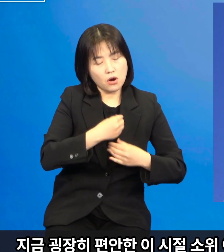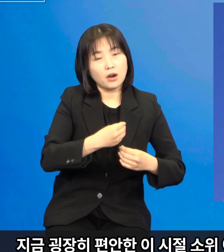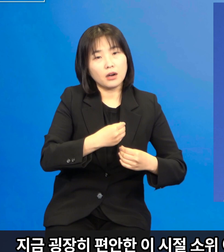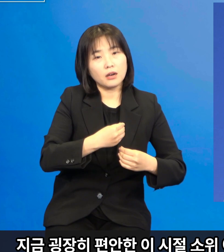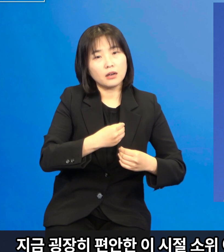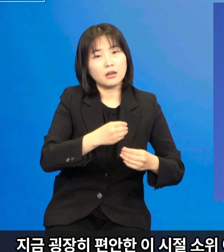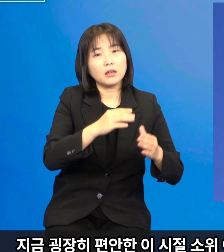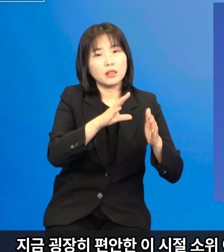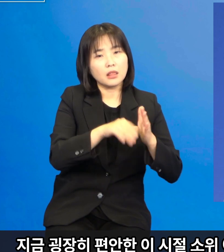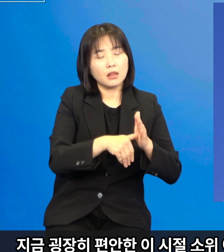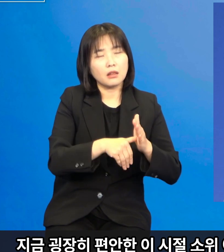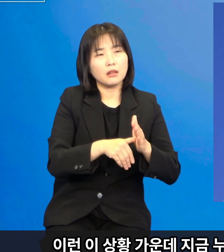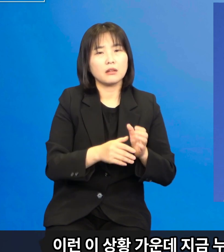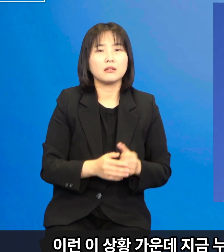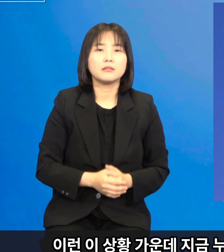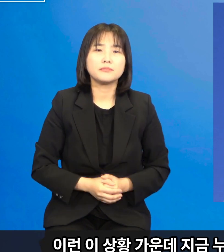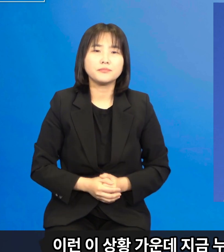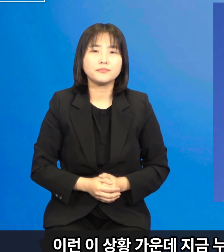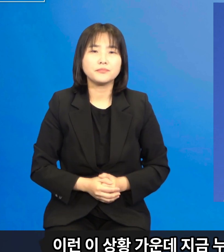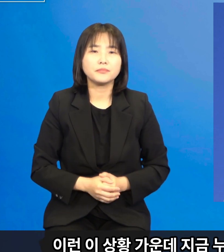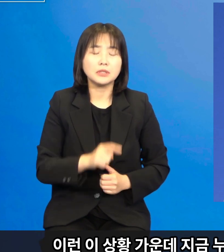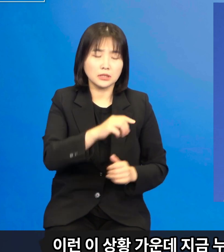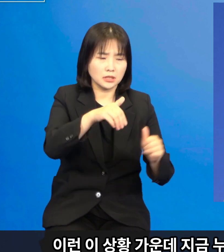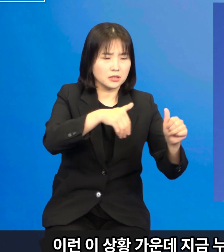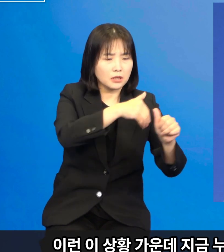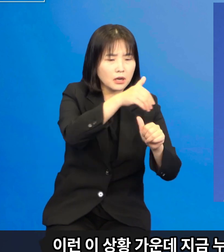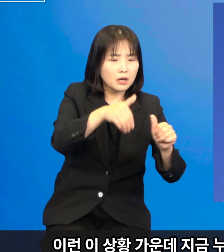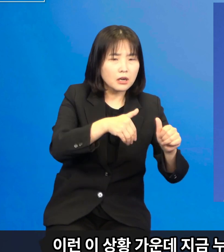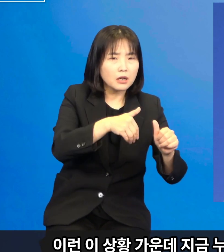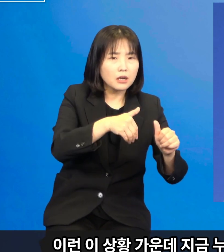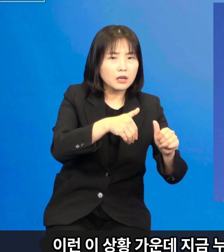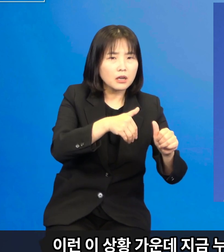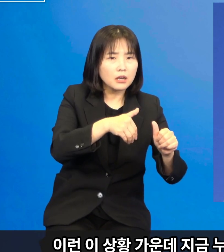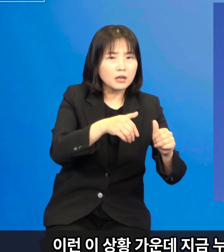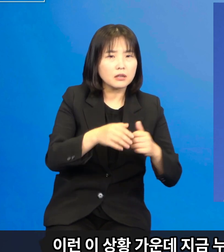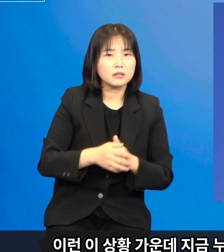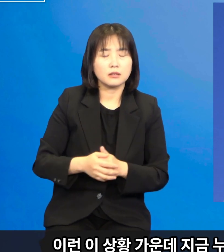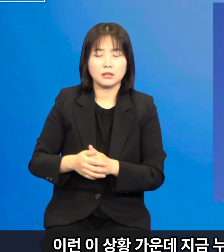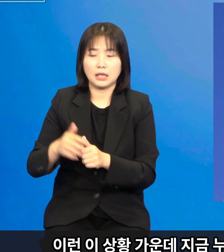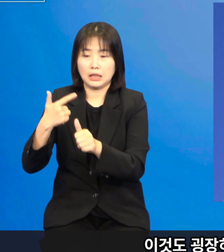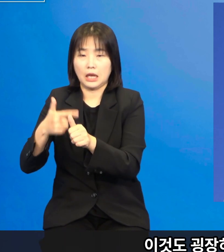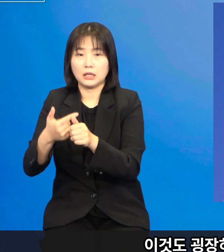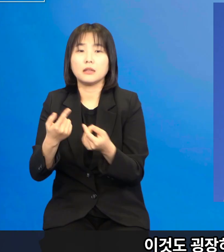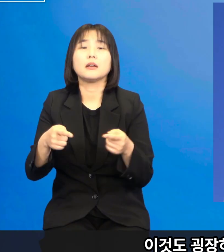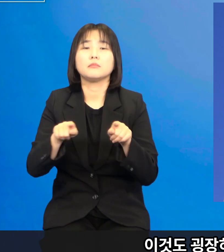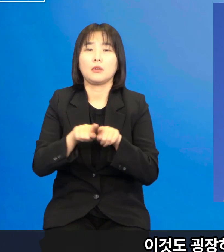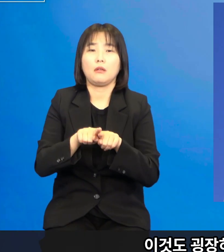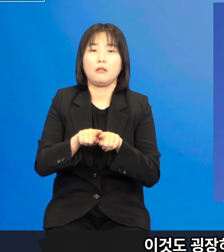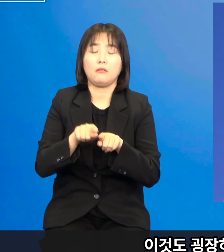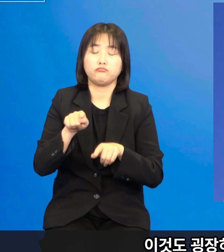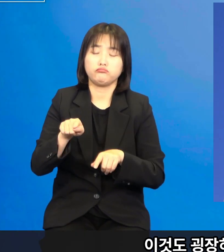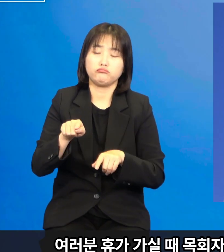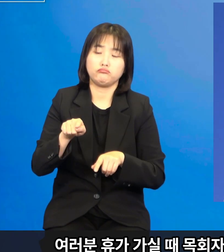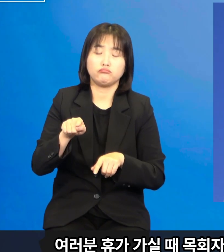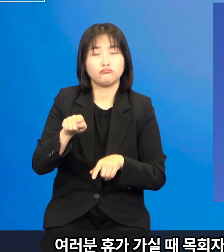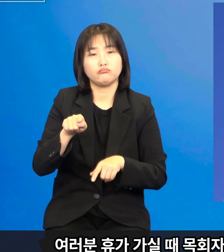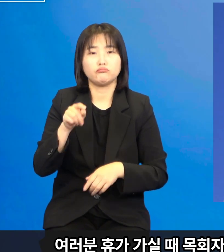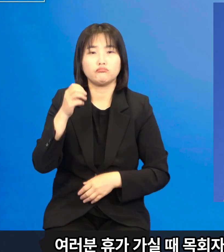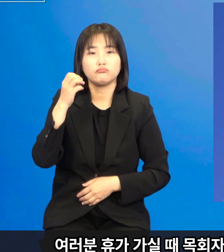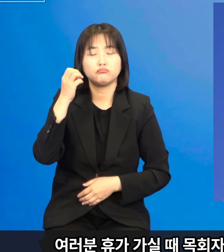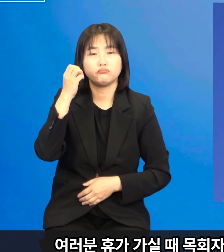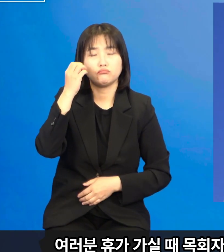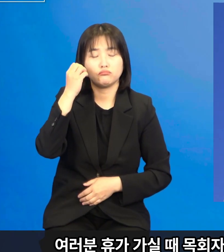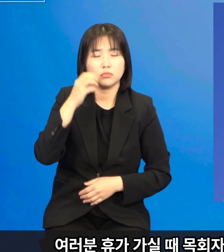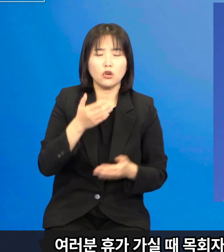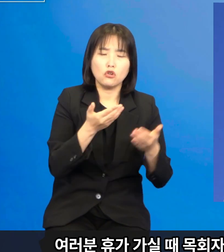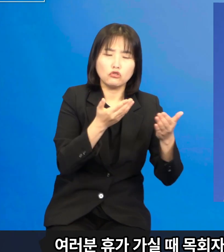보면 휴가라고 볼 수도 있는 이런 이 상황 가운데 지금 누구와 있어요? 나단과 있어요. 이것도 굉장히 의아한 거죠. 여러분 휴가 가실